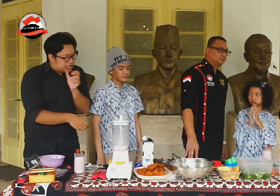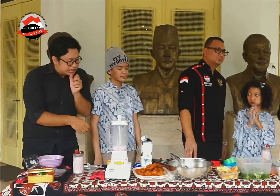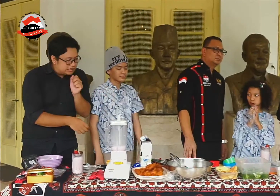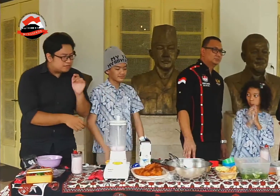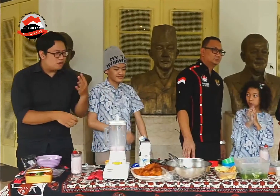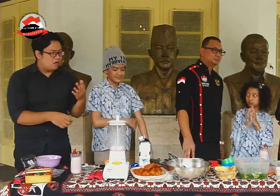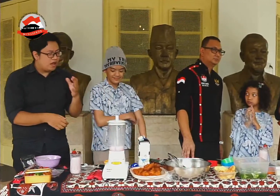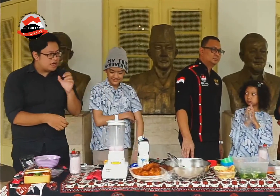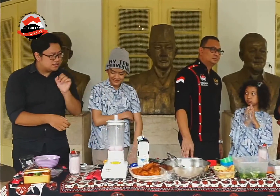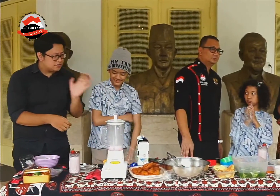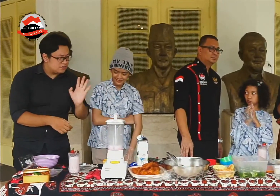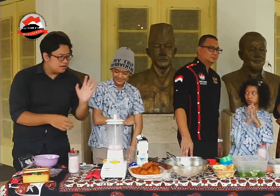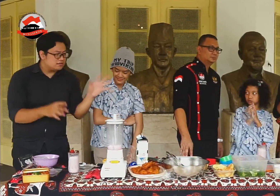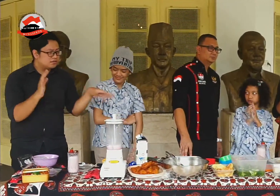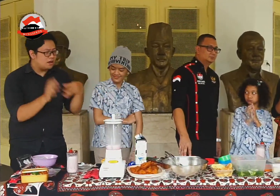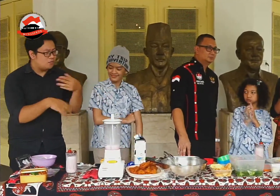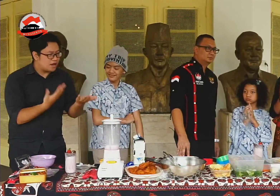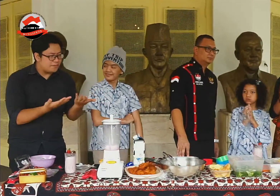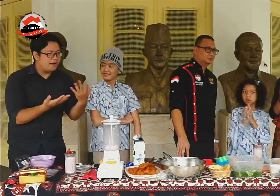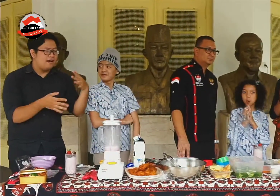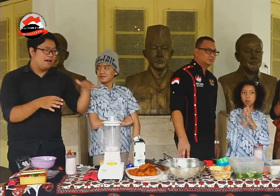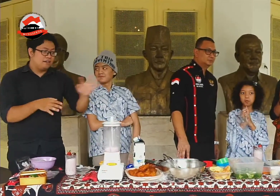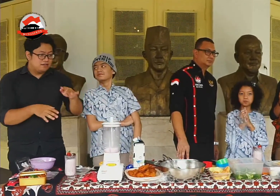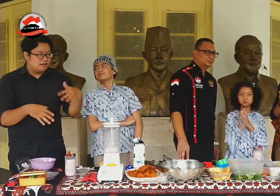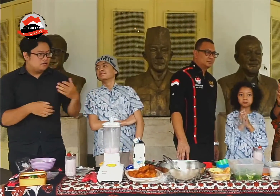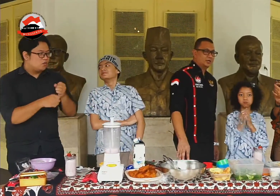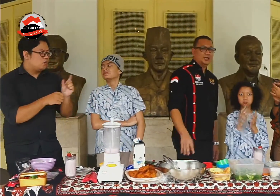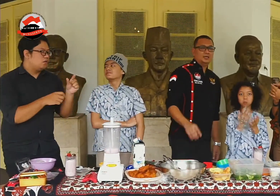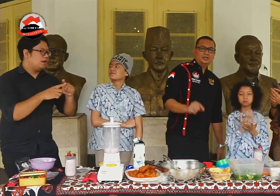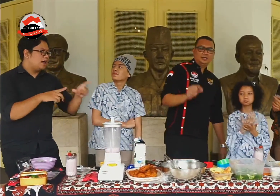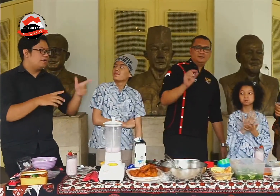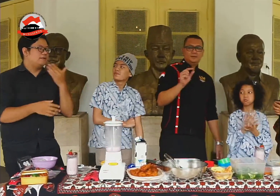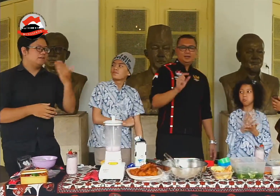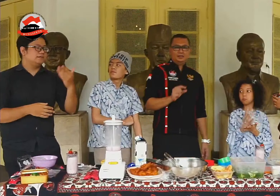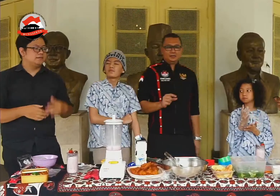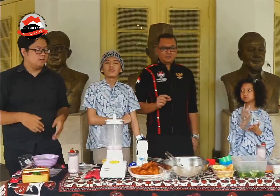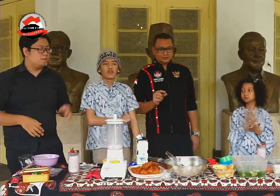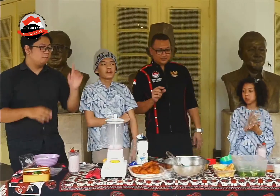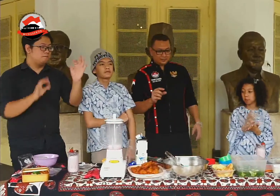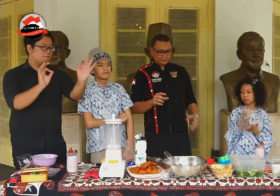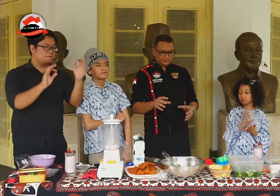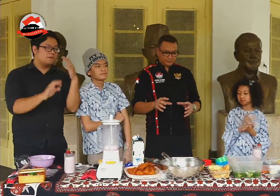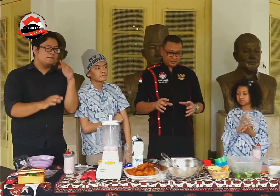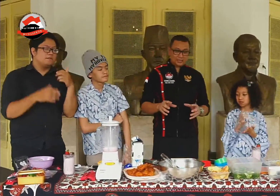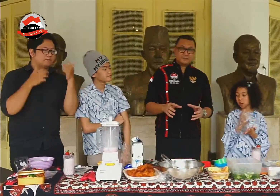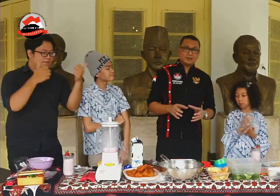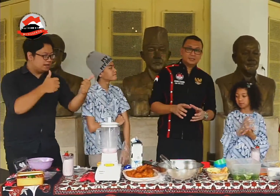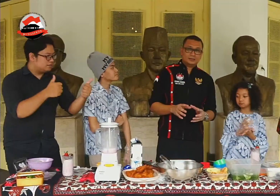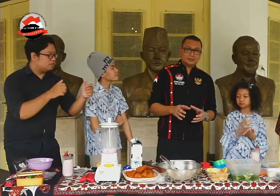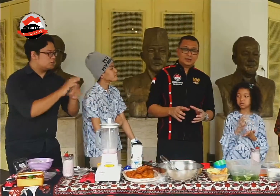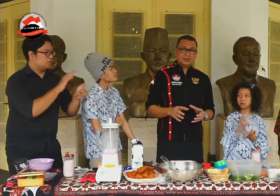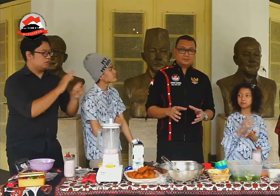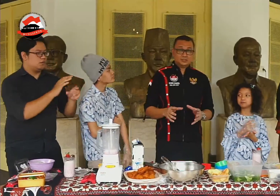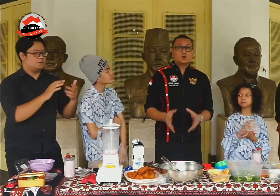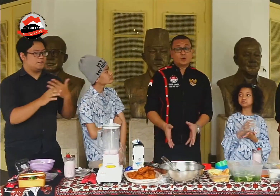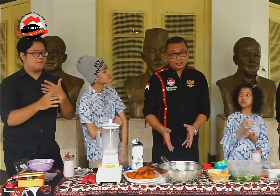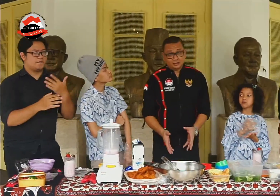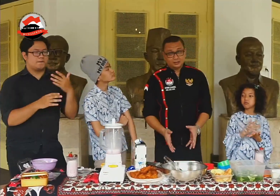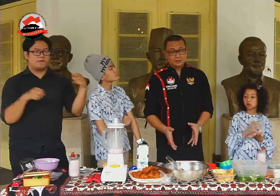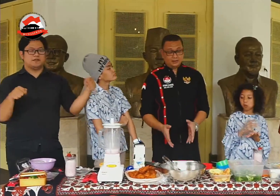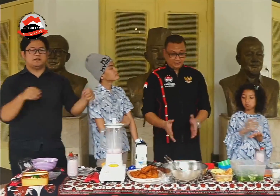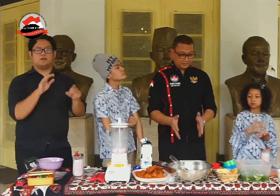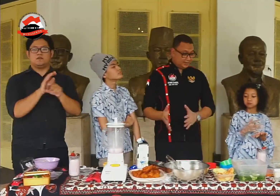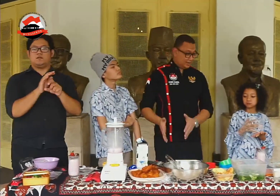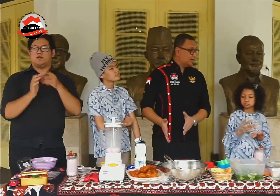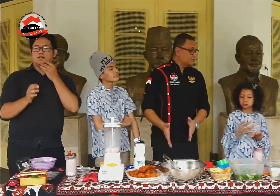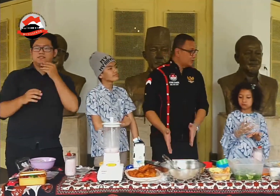lagi dicampur bahan apa? Airkah atau gula? Terima kasih. Oke. Okay. Lebih baik kalau misalnya kita lagi masak, anggap nasi goreng.